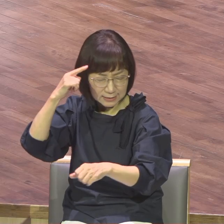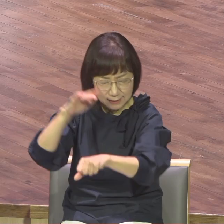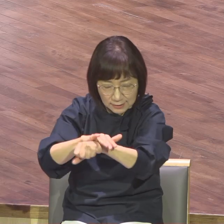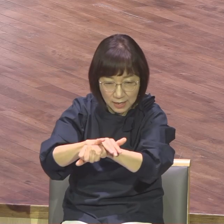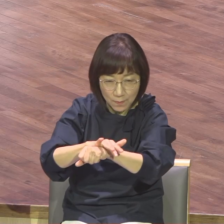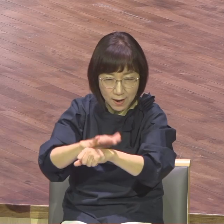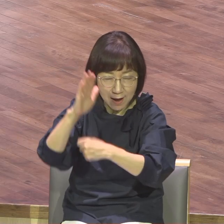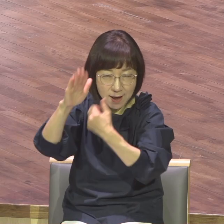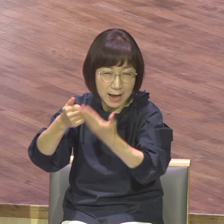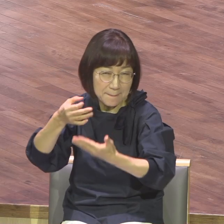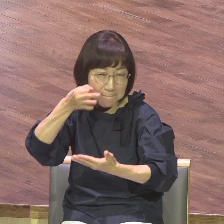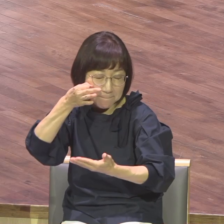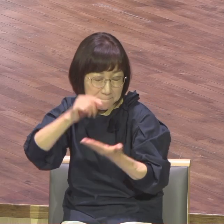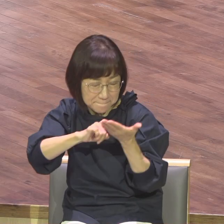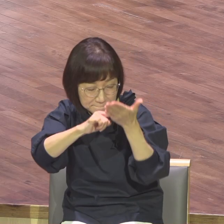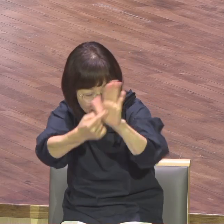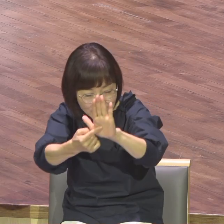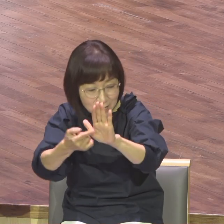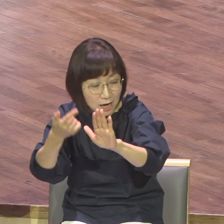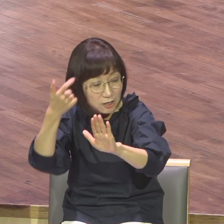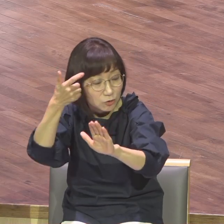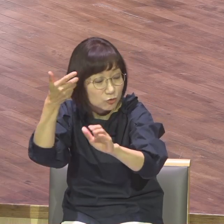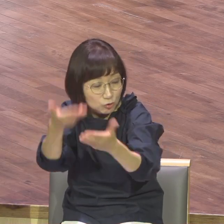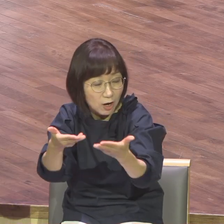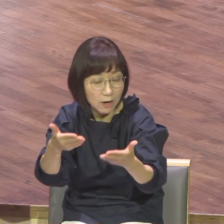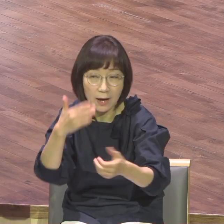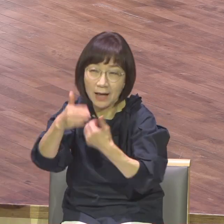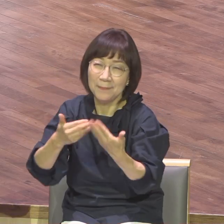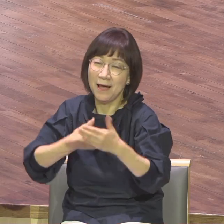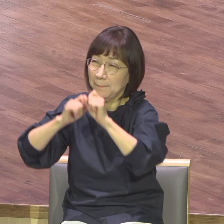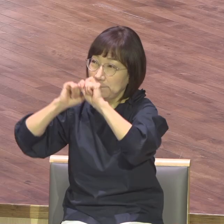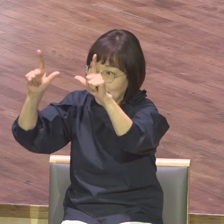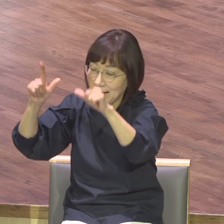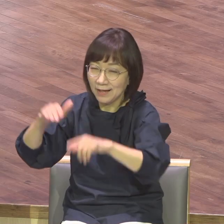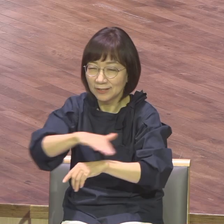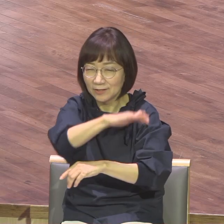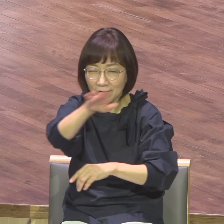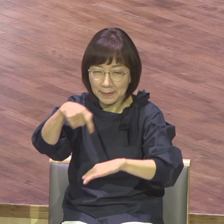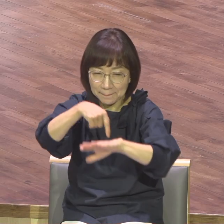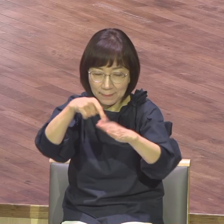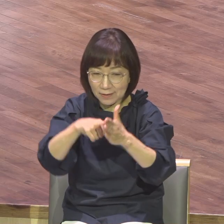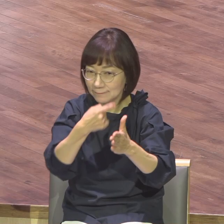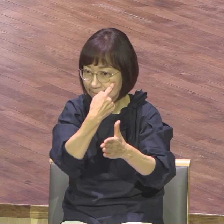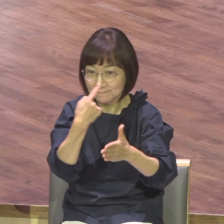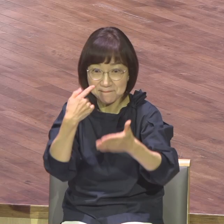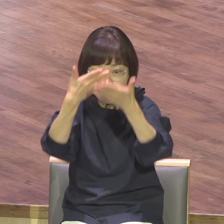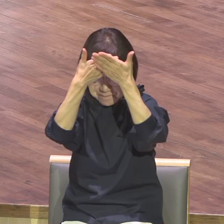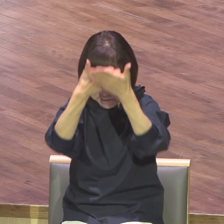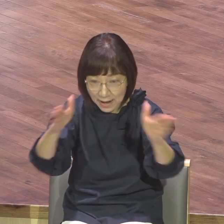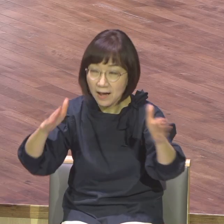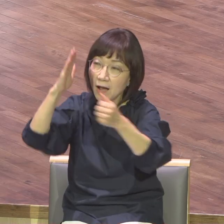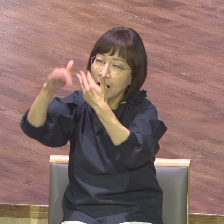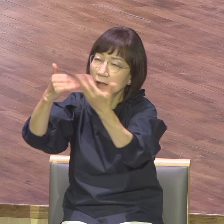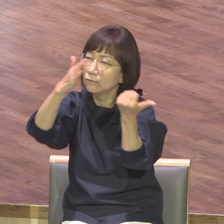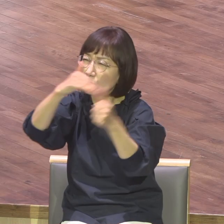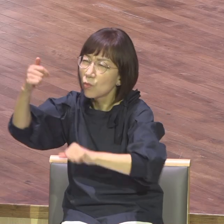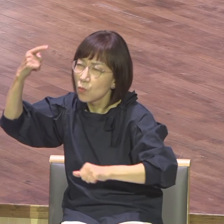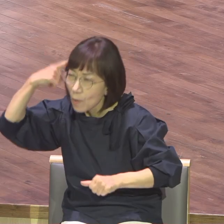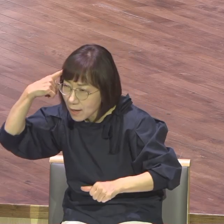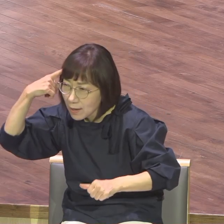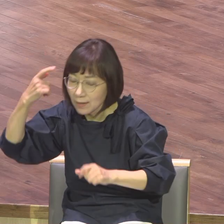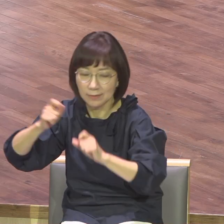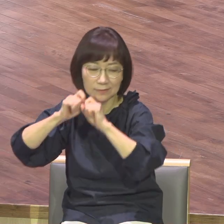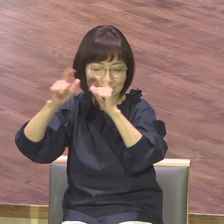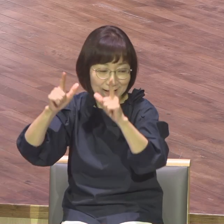너에게 주사 하나님을 알게 하시고 너희 마음의 눈을 밝히사 그의 부르심의 소망이 무엇이며